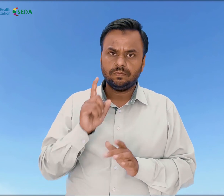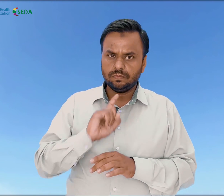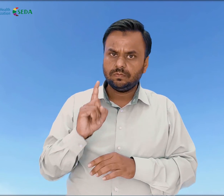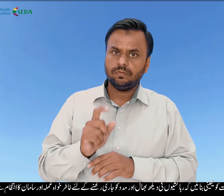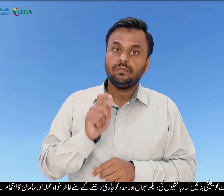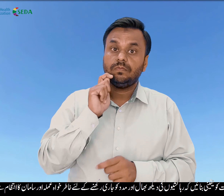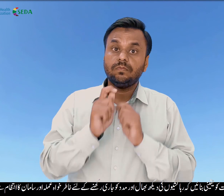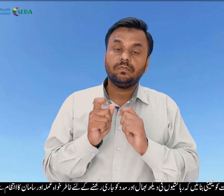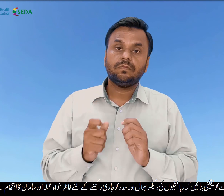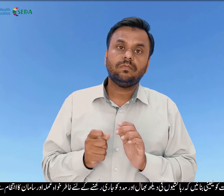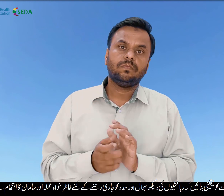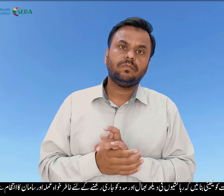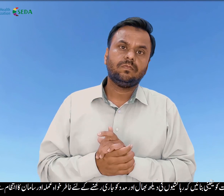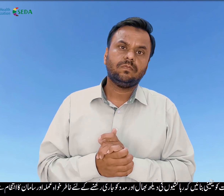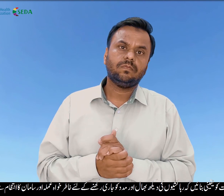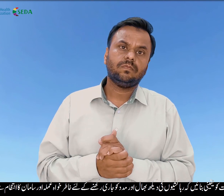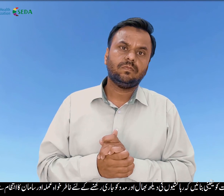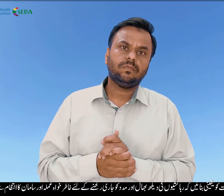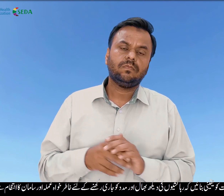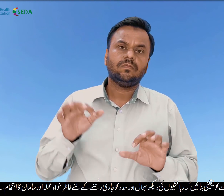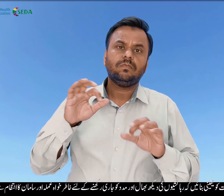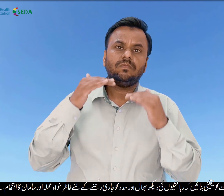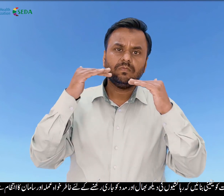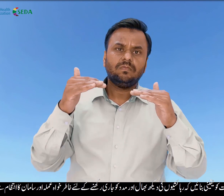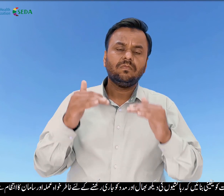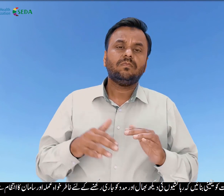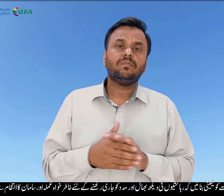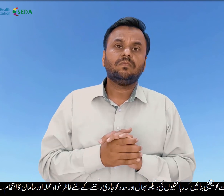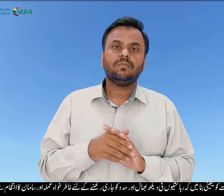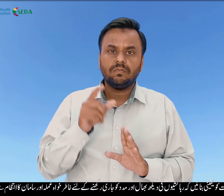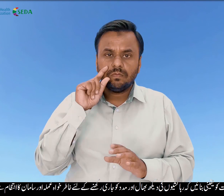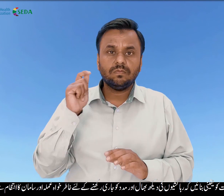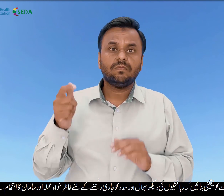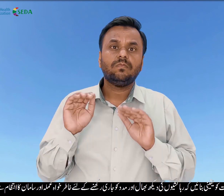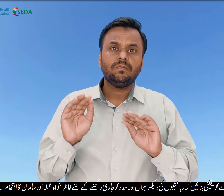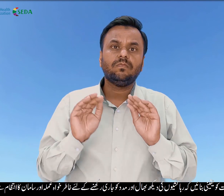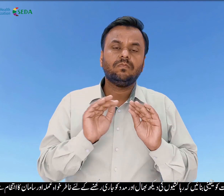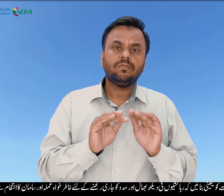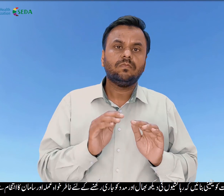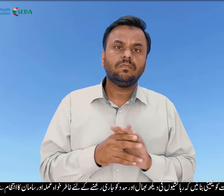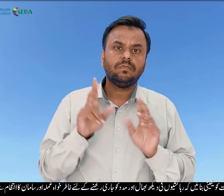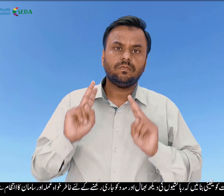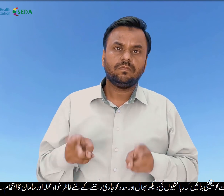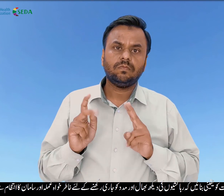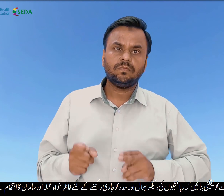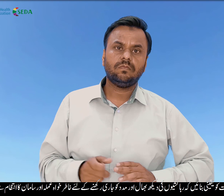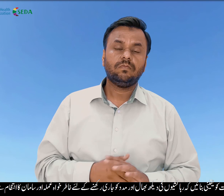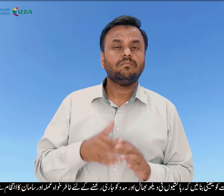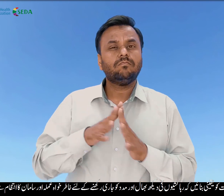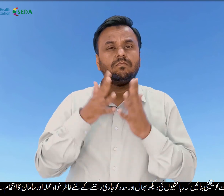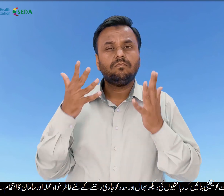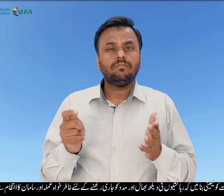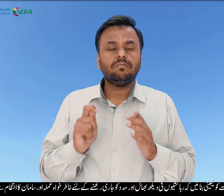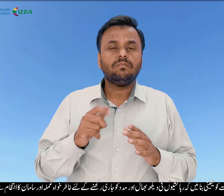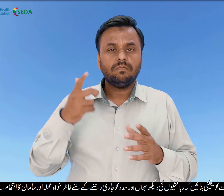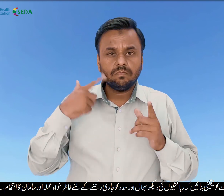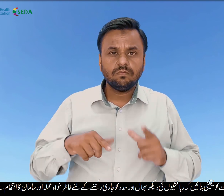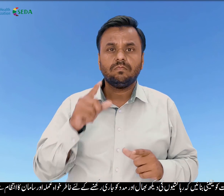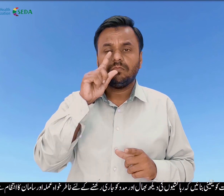اس بات کو یقینی بنائیں کہ رہائشیوں کی دیکھ بھال اور مدد کو جاری رکھنے کے لیے خاطر خواہ عملہ